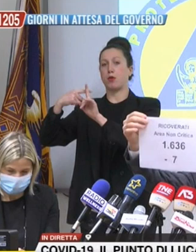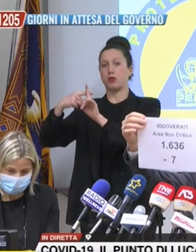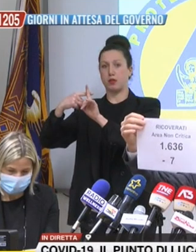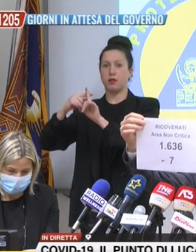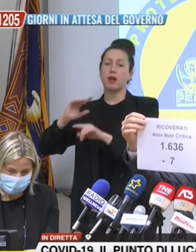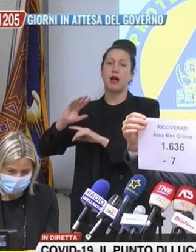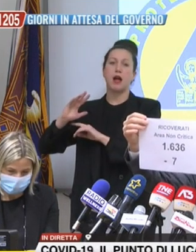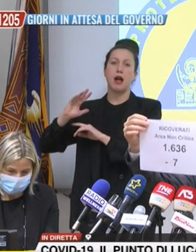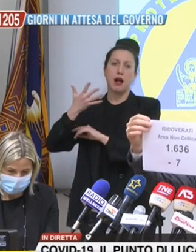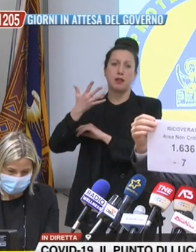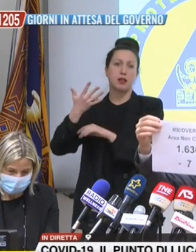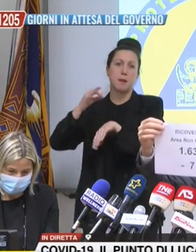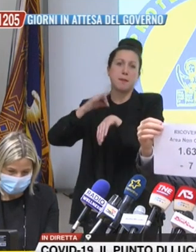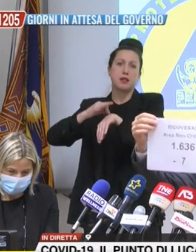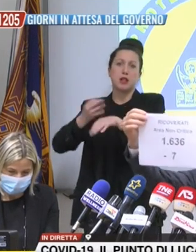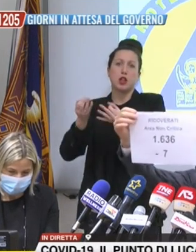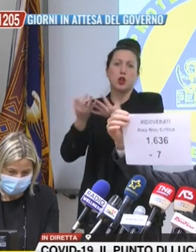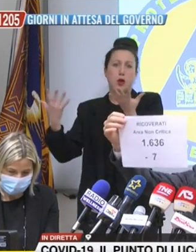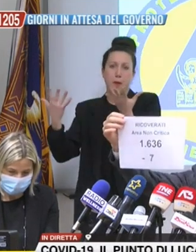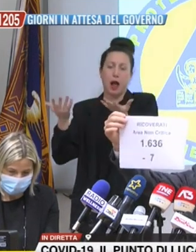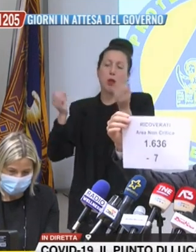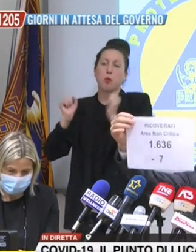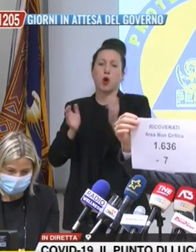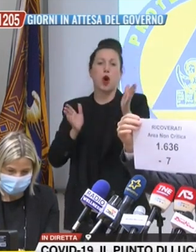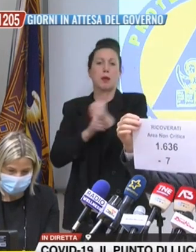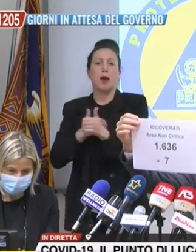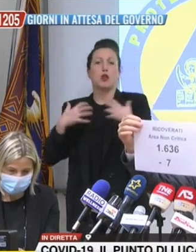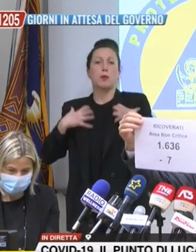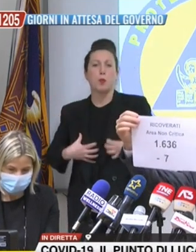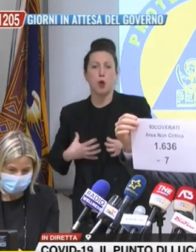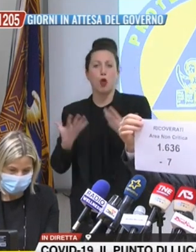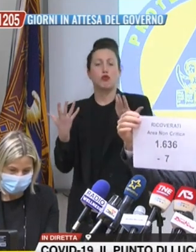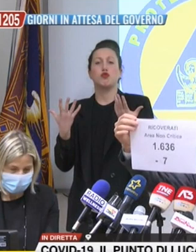altri sono pazienti a questo punto, normale, che saranno in pneumologia,